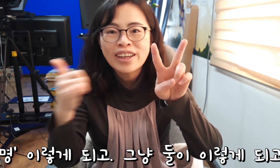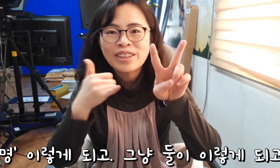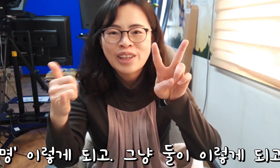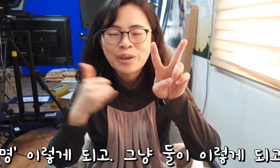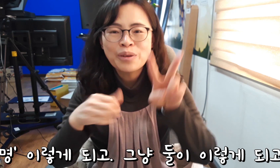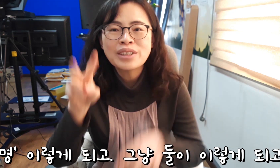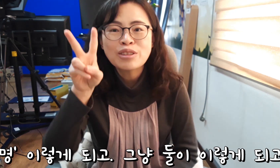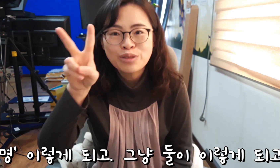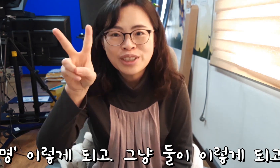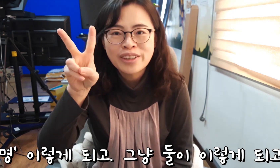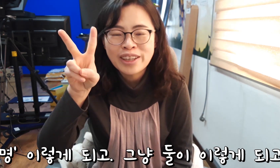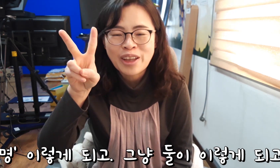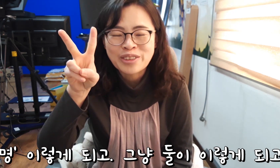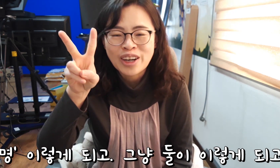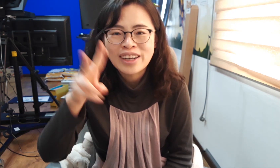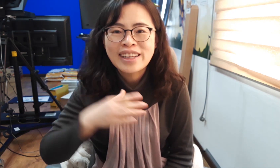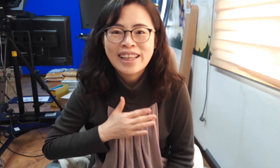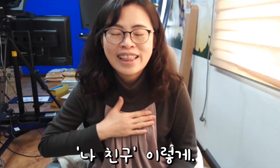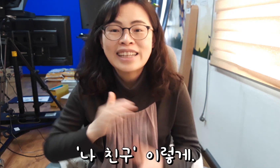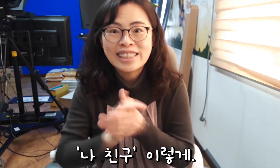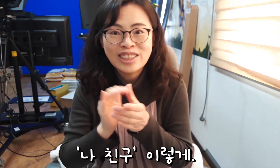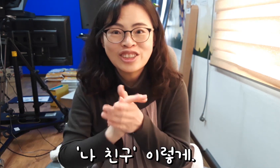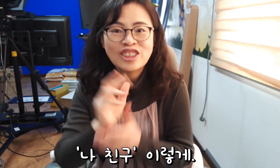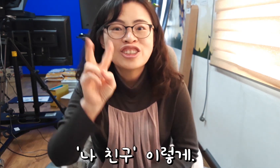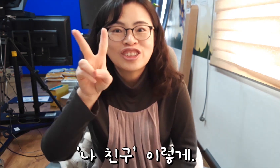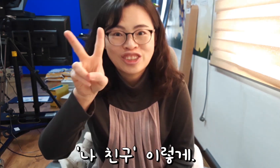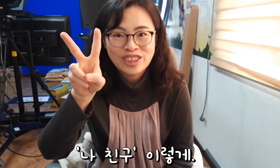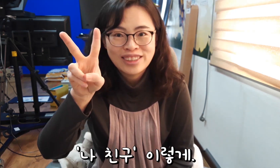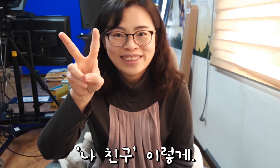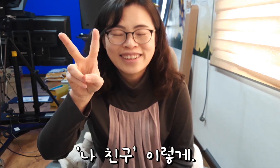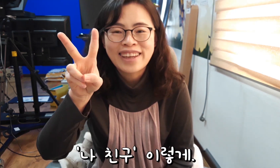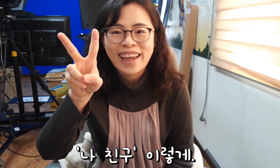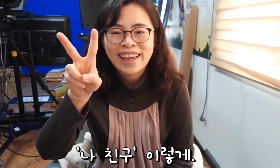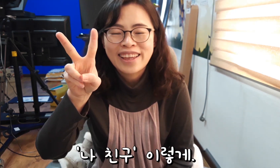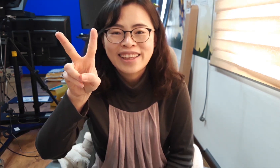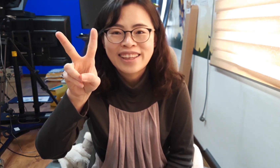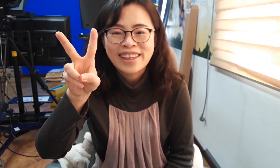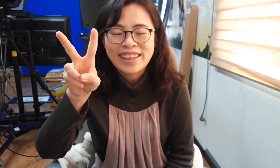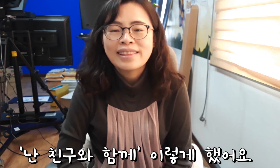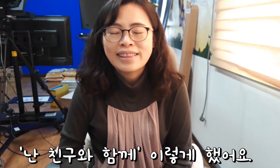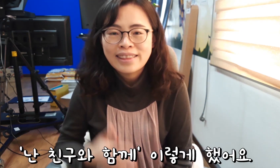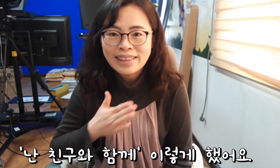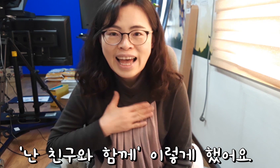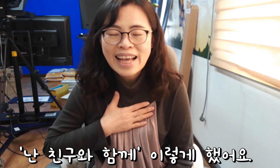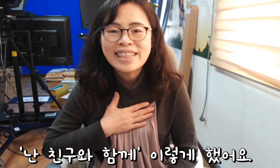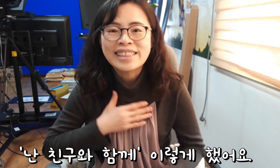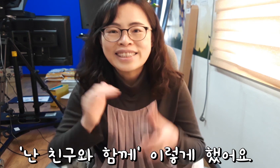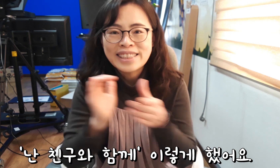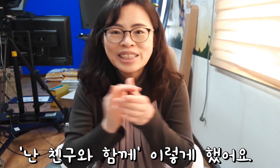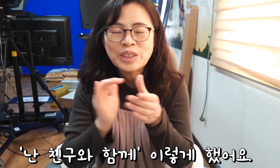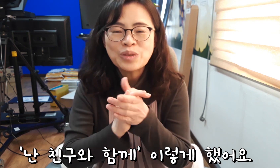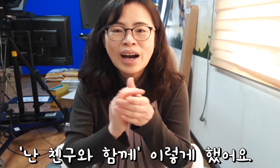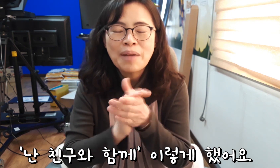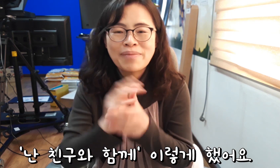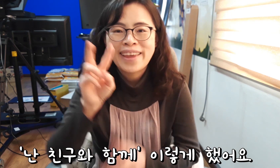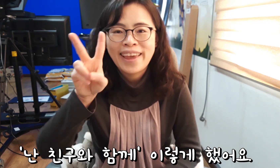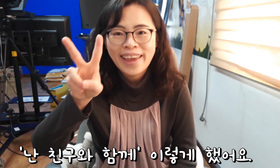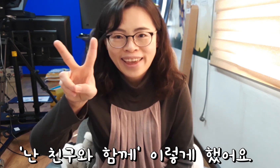해도 되고 그냥 둘 이렇게 해도 되고요. 나 친구 이렇게 난 친구와 함께